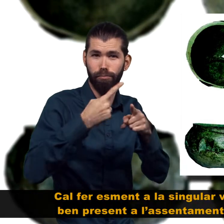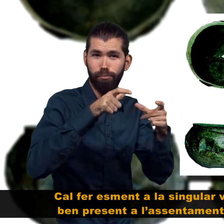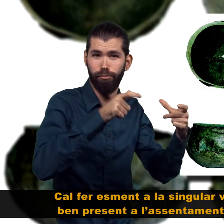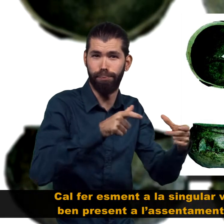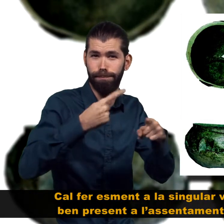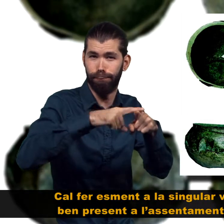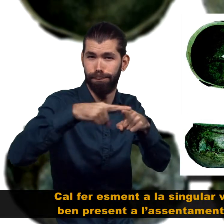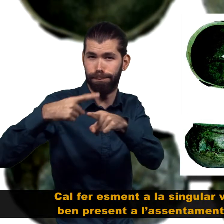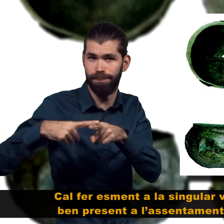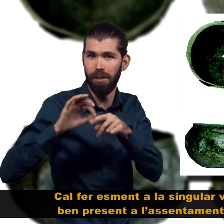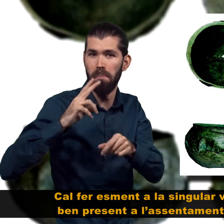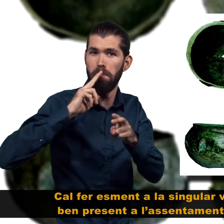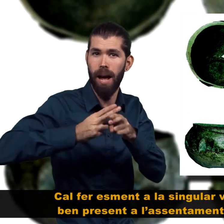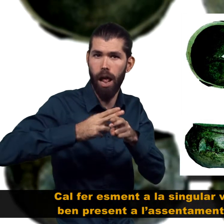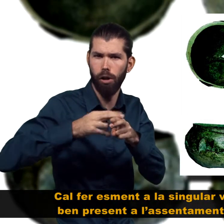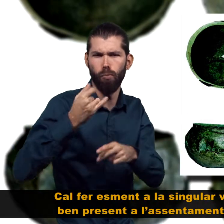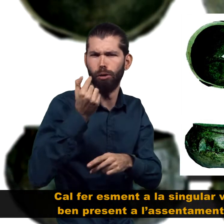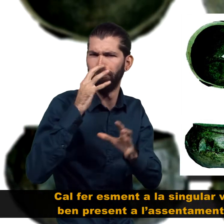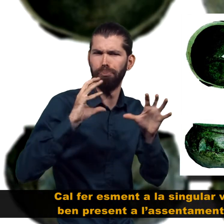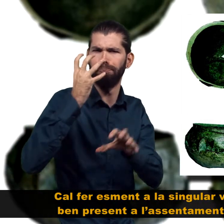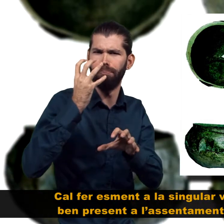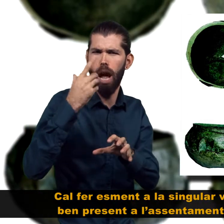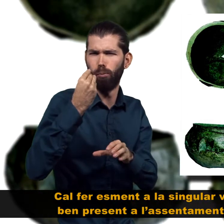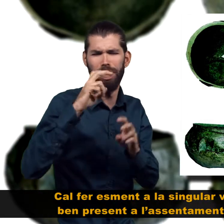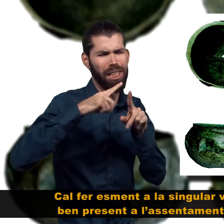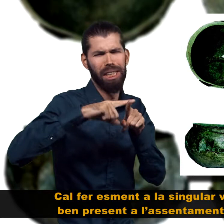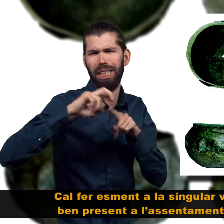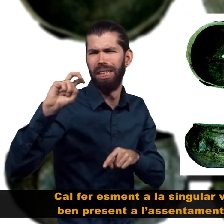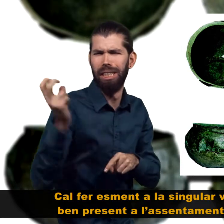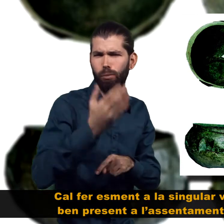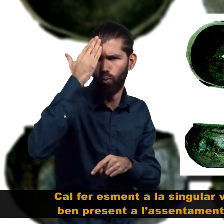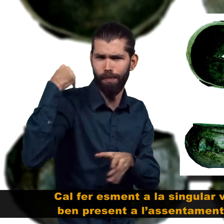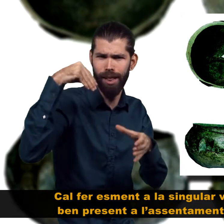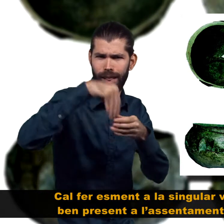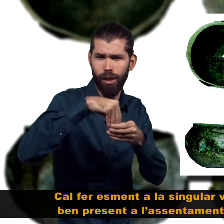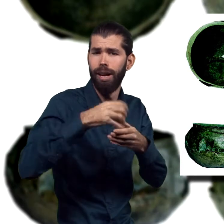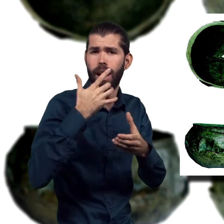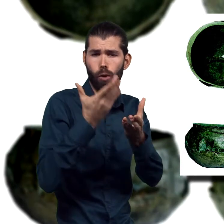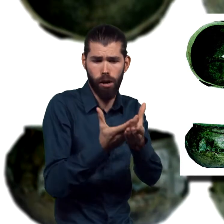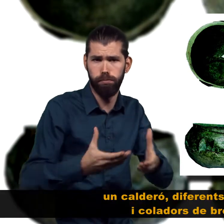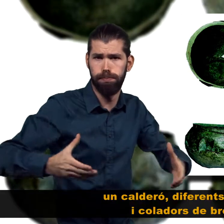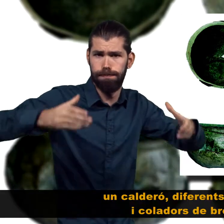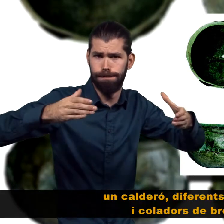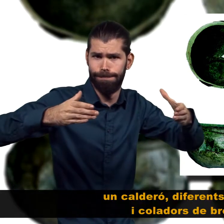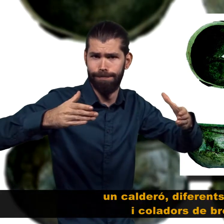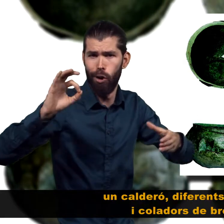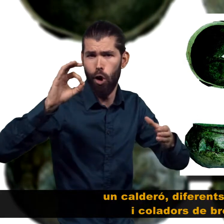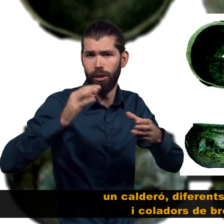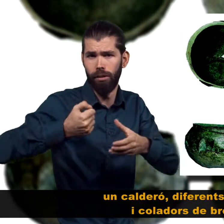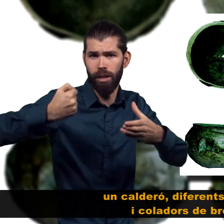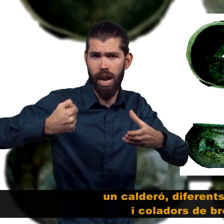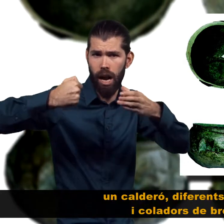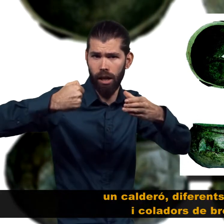Cal fer esment a la singular vaixella metàl·lica, ben present a l'assentament, amb peces com un calderó,